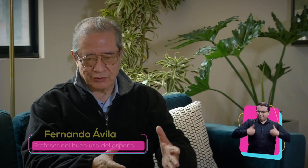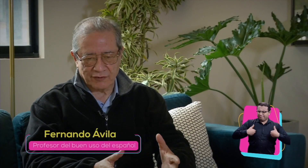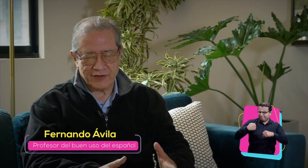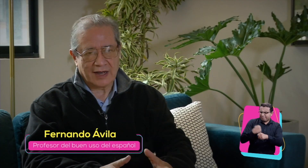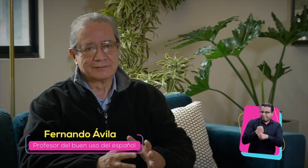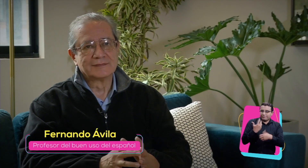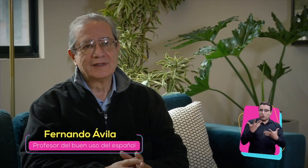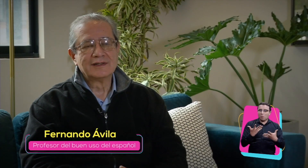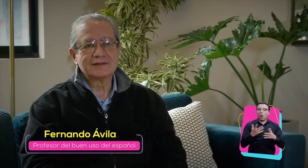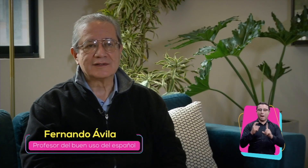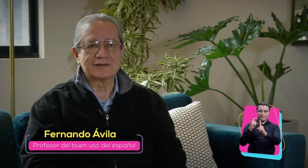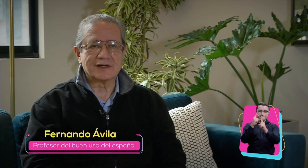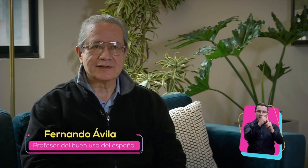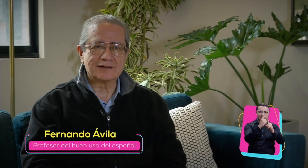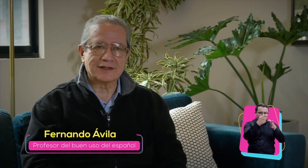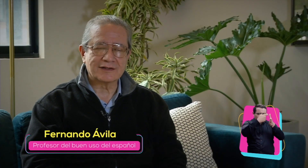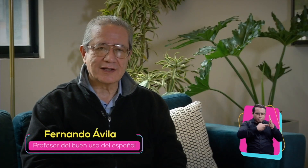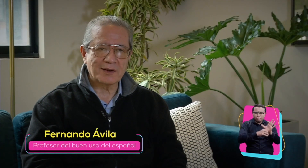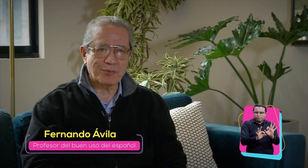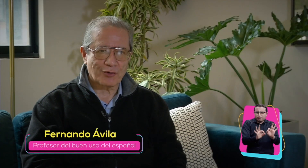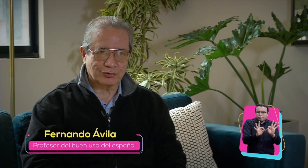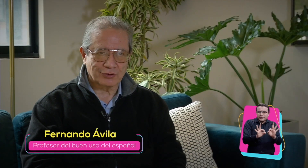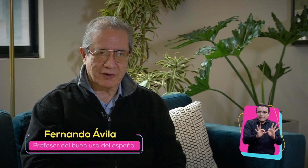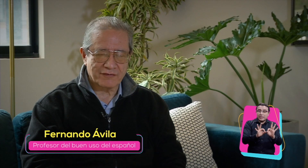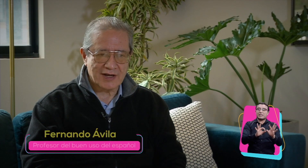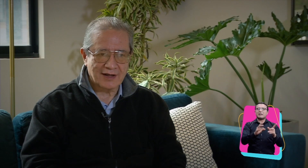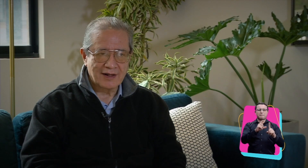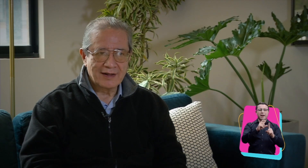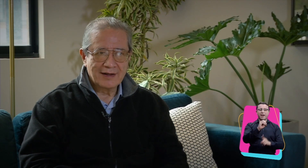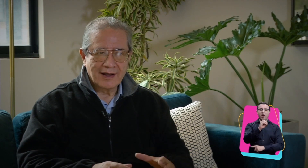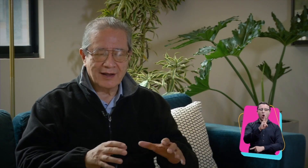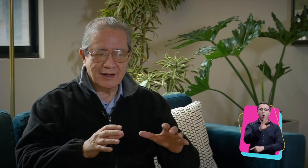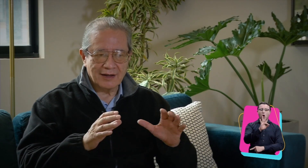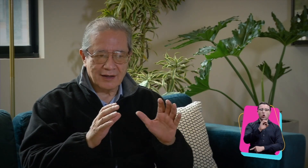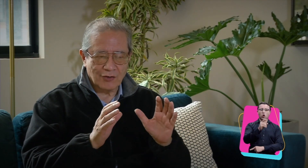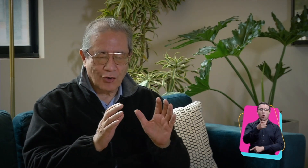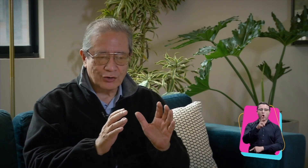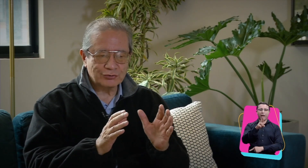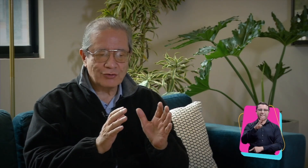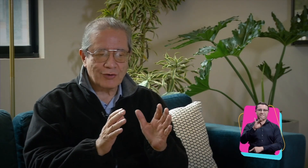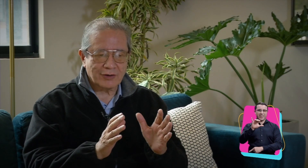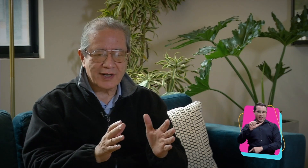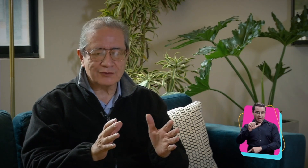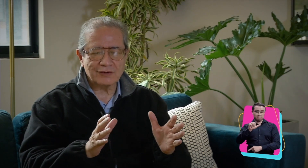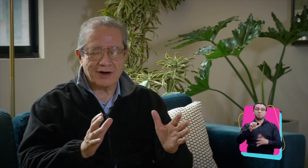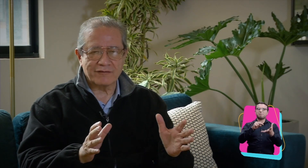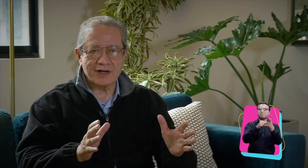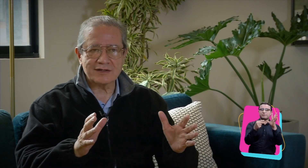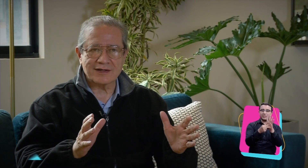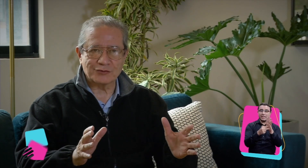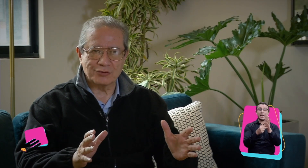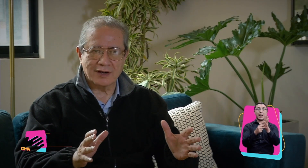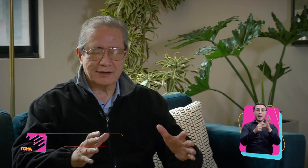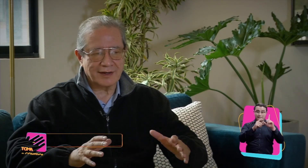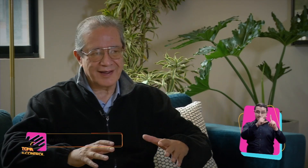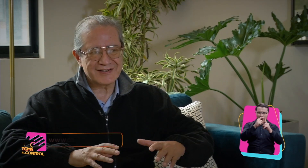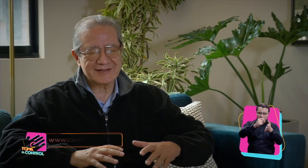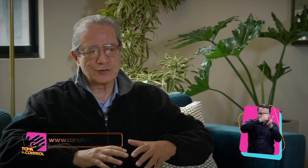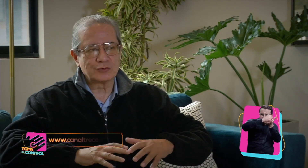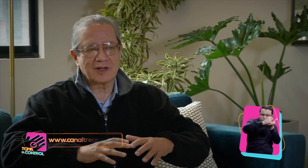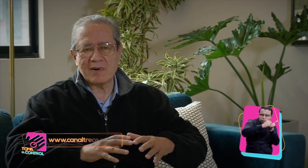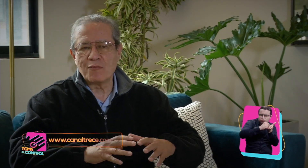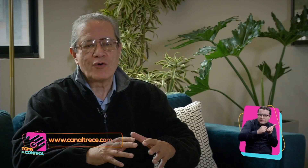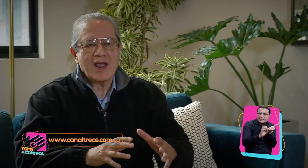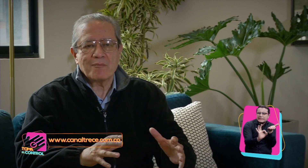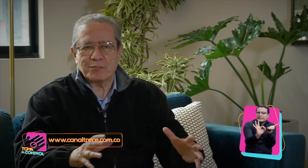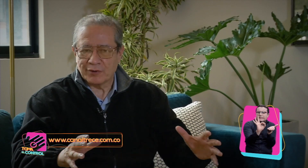la ortografía. Si se entiende por ortografía, orto, correcto, grafía, escritura, es